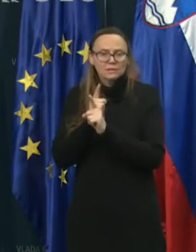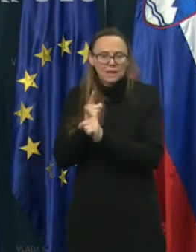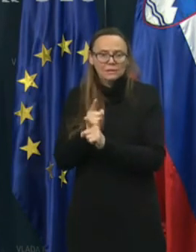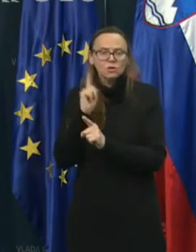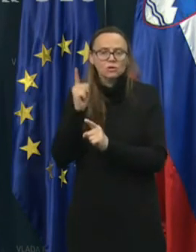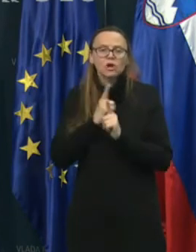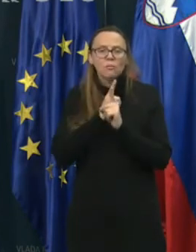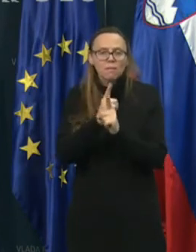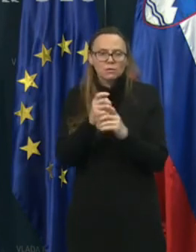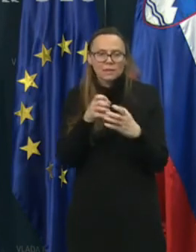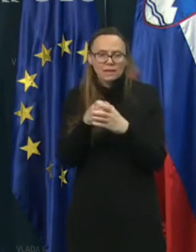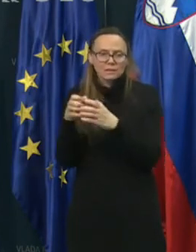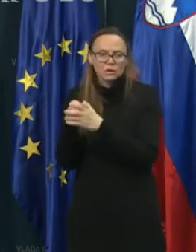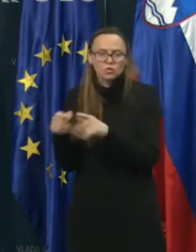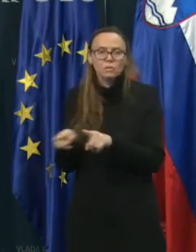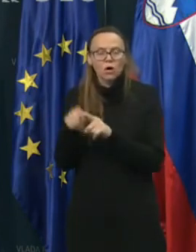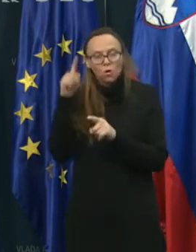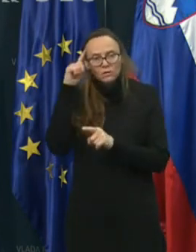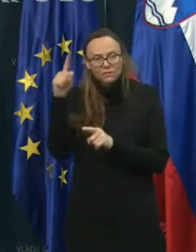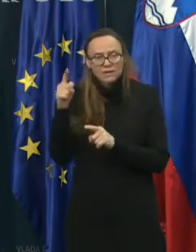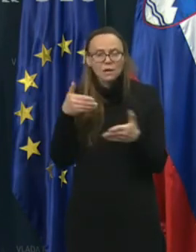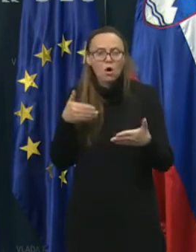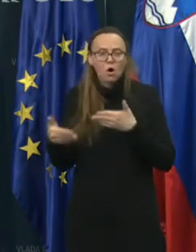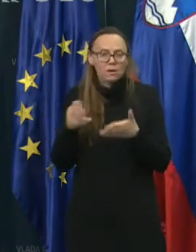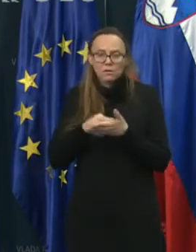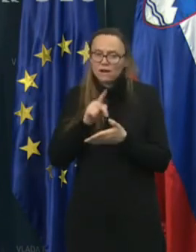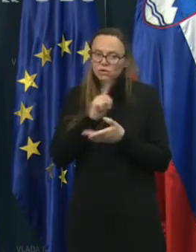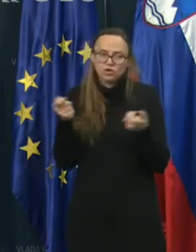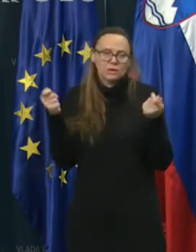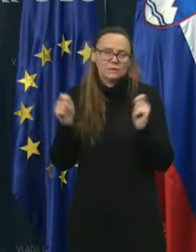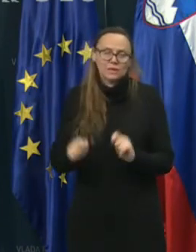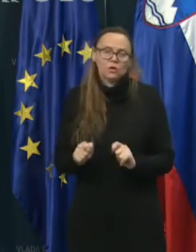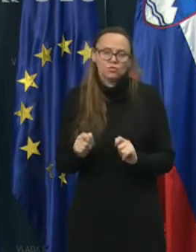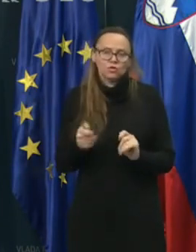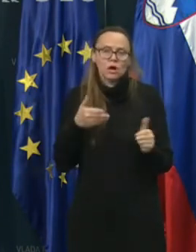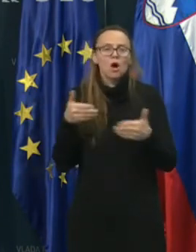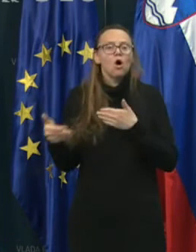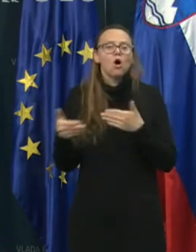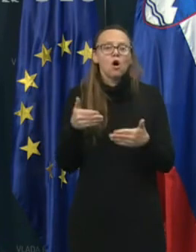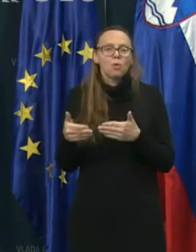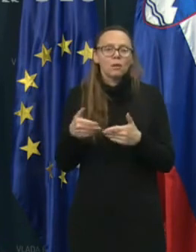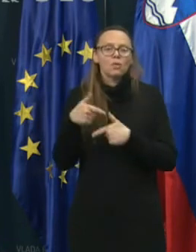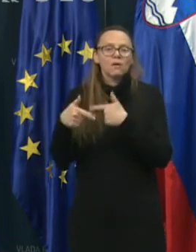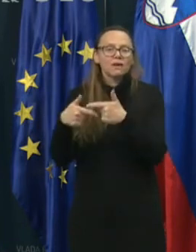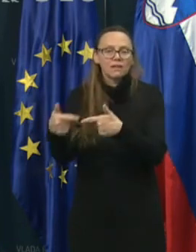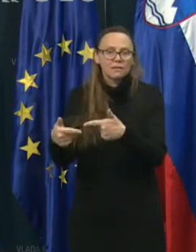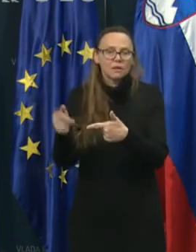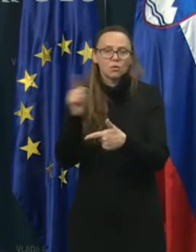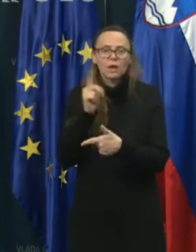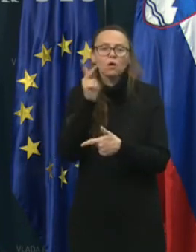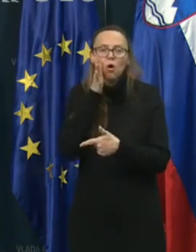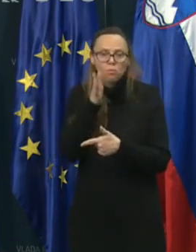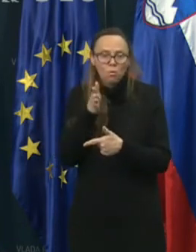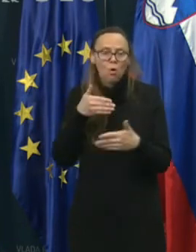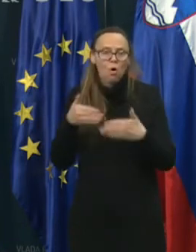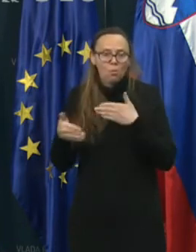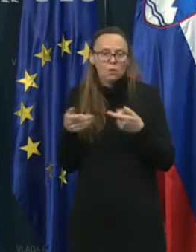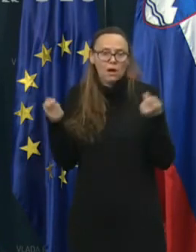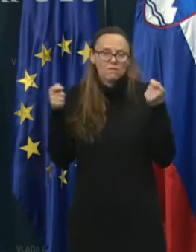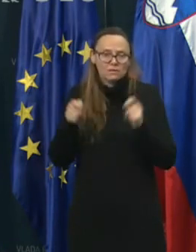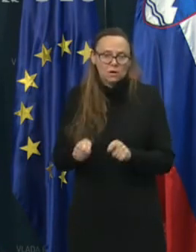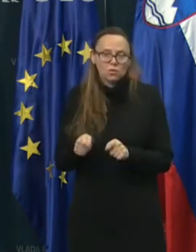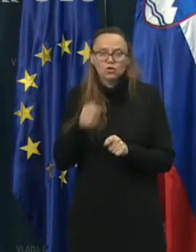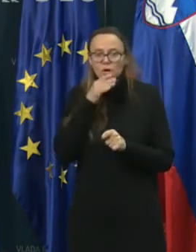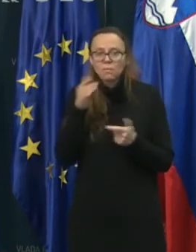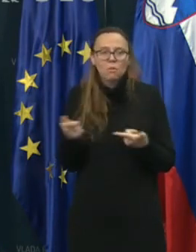poslanske skupine. Kot veste, obravnava še ni končana, obravnava se nadaljuje in ko bo obravnava zaključena,